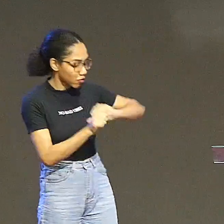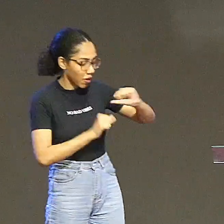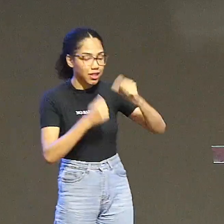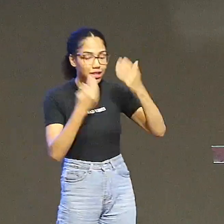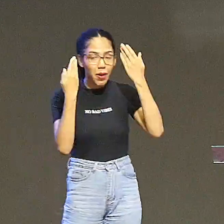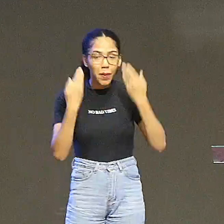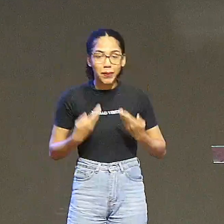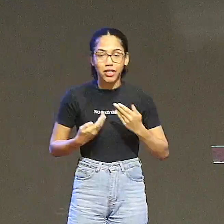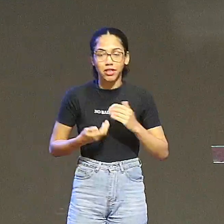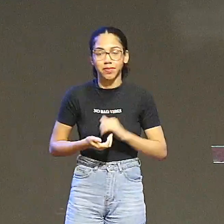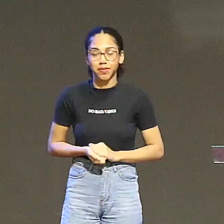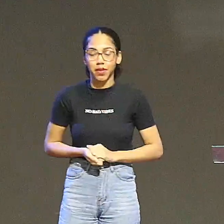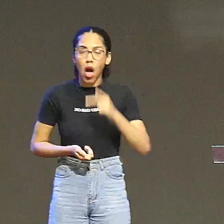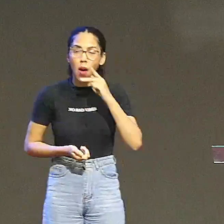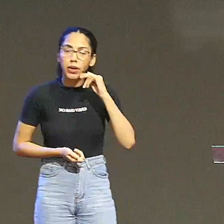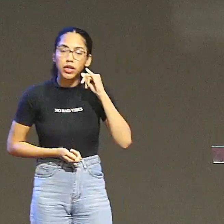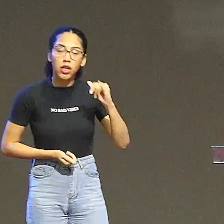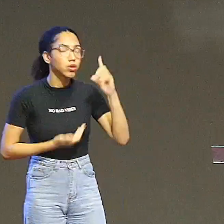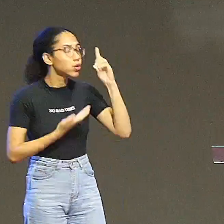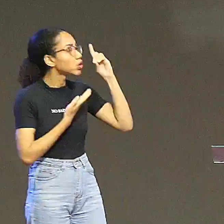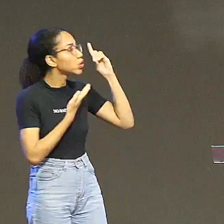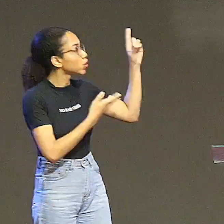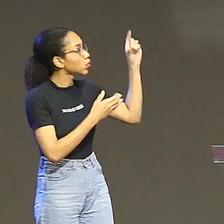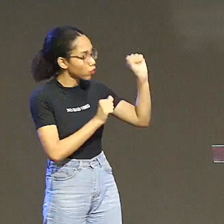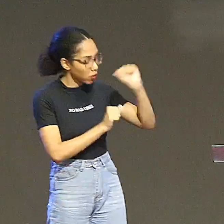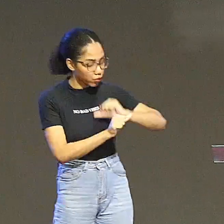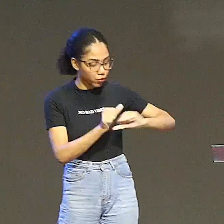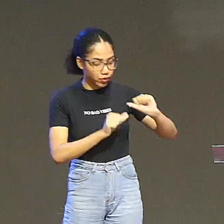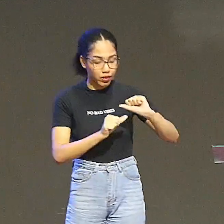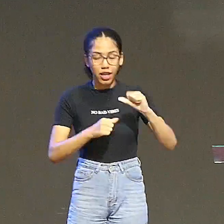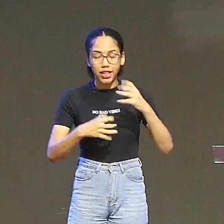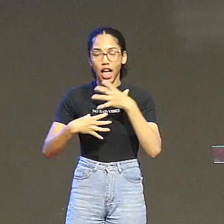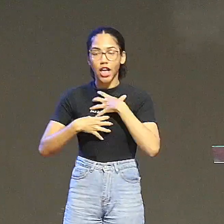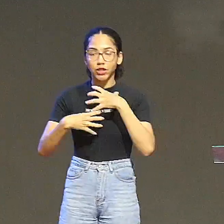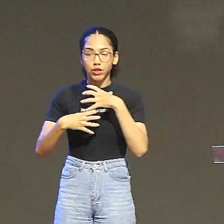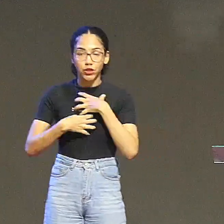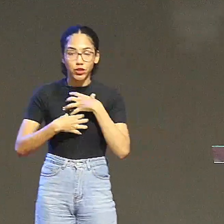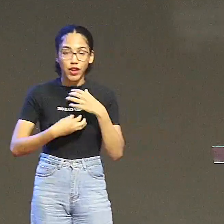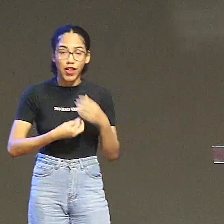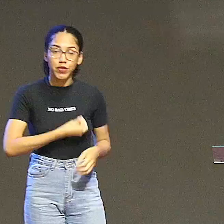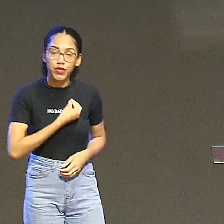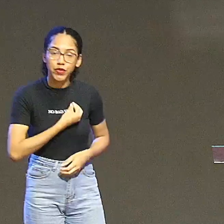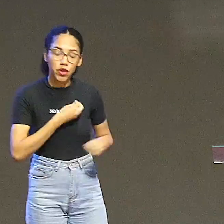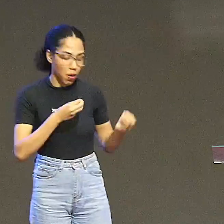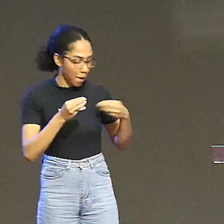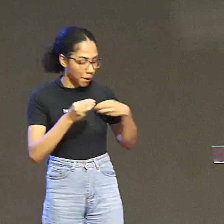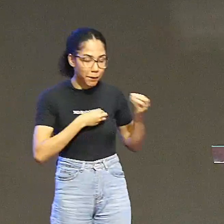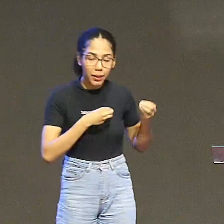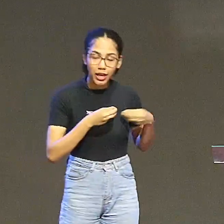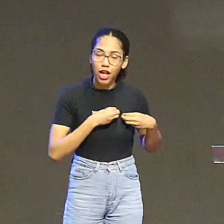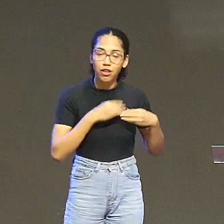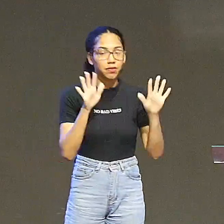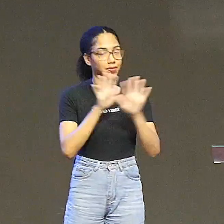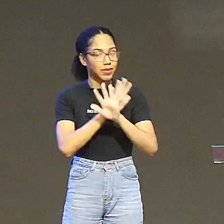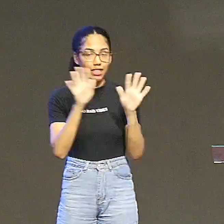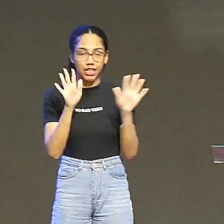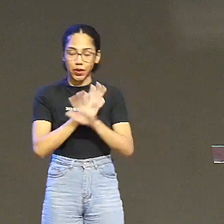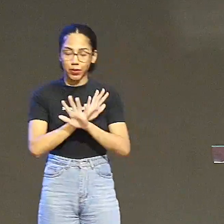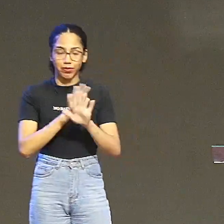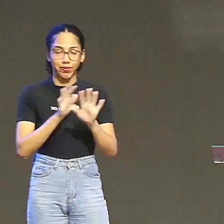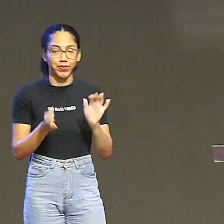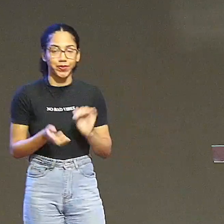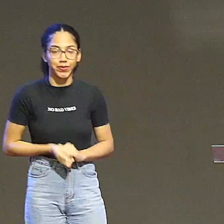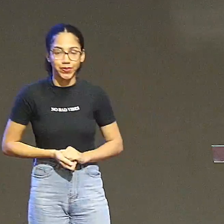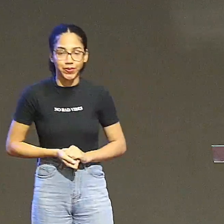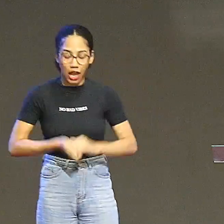vai fazendo em nós vai mudando a gente por dentro e a gente não vive mais no pecado como a gente já viveu porque